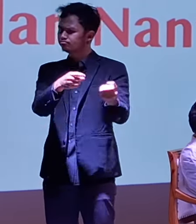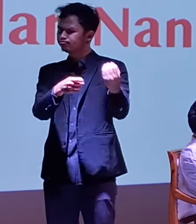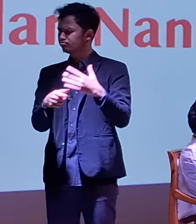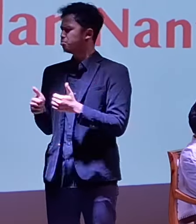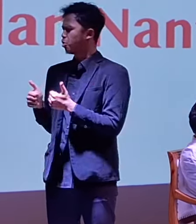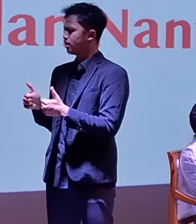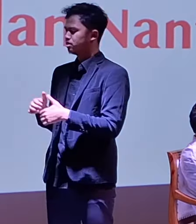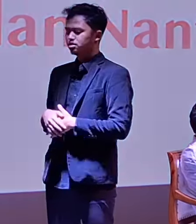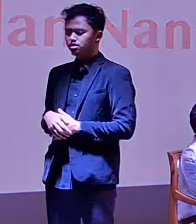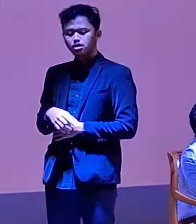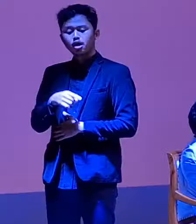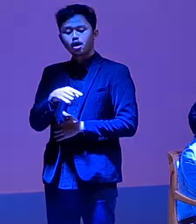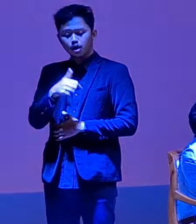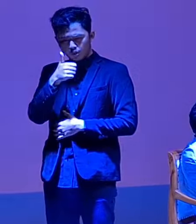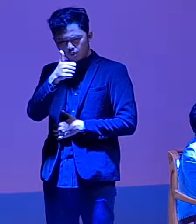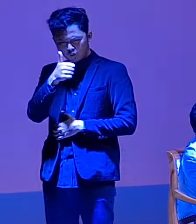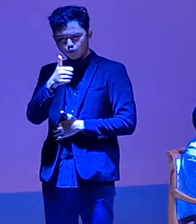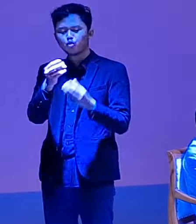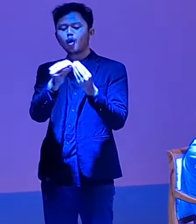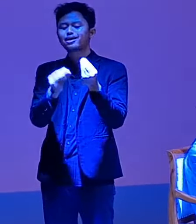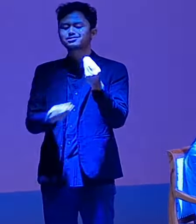Itu termasuk legacy, Mas.